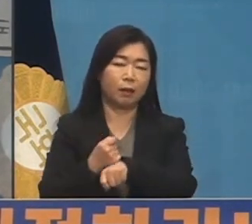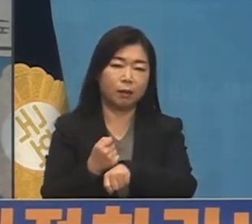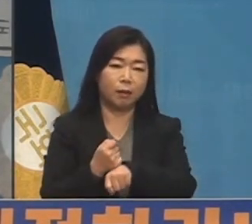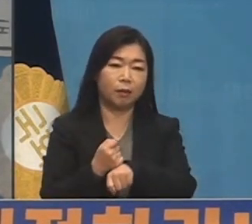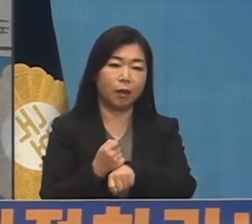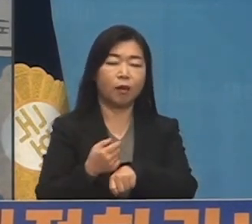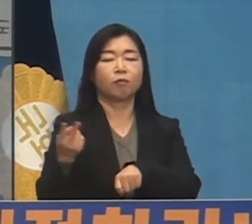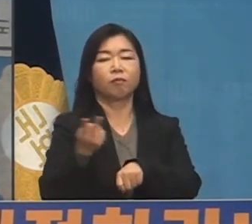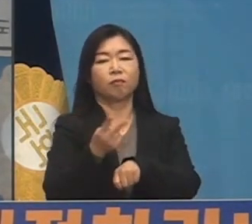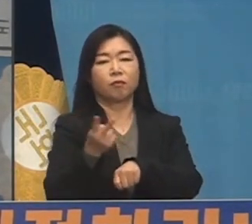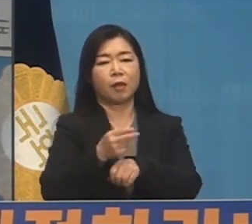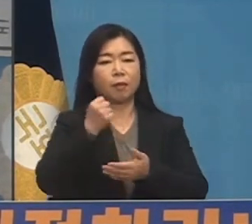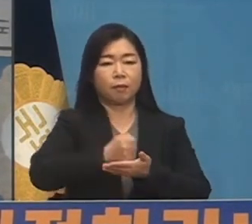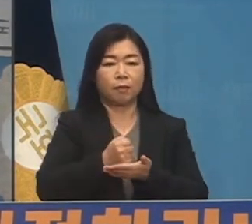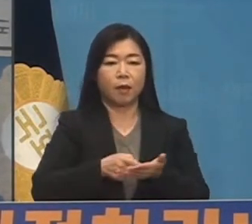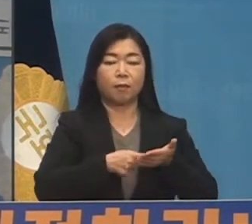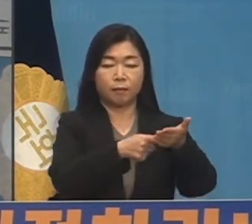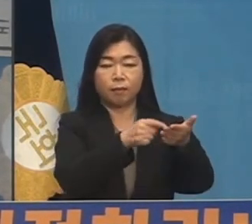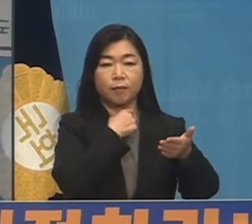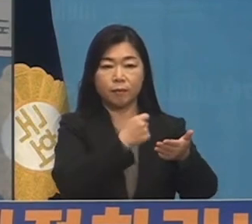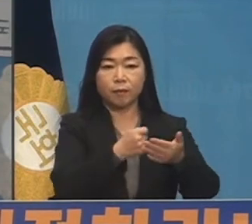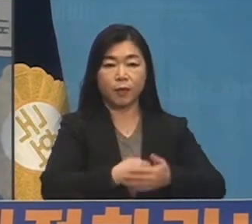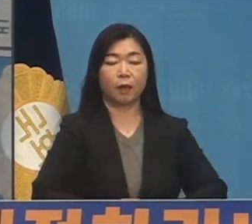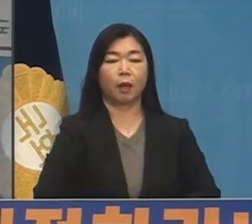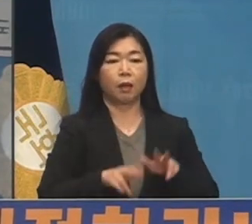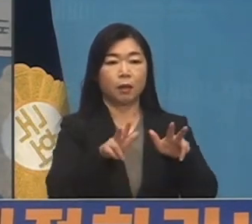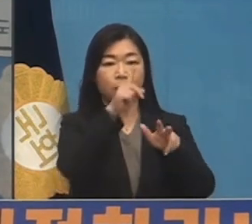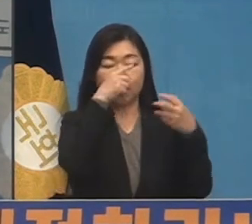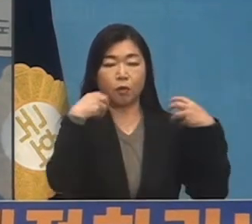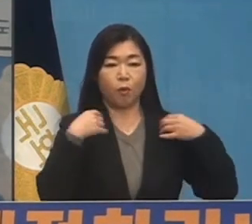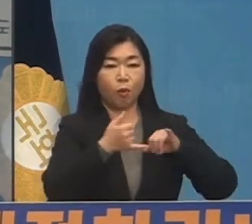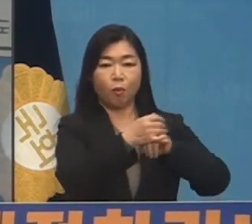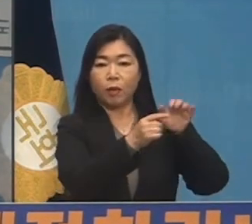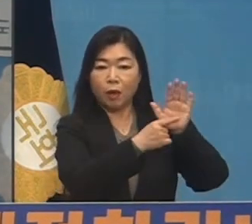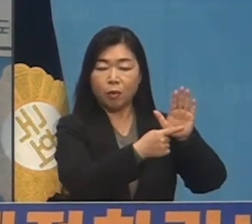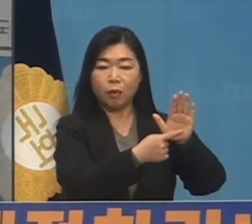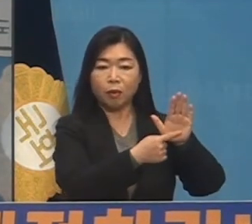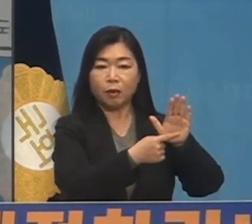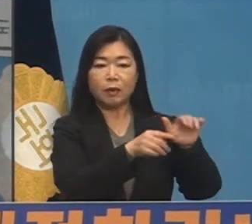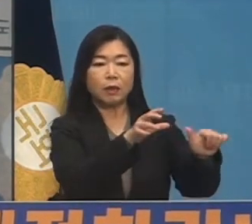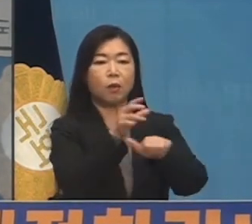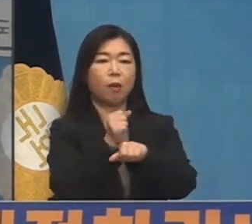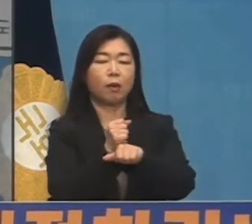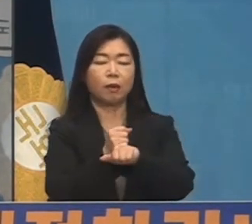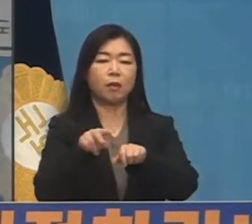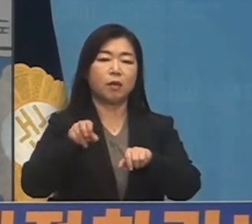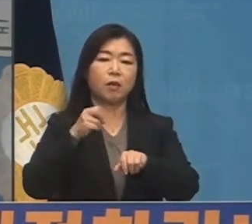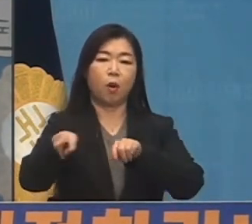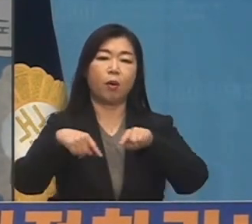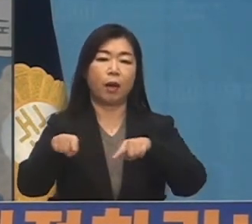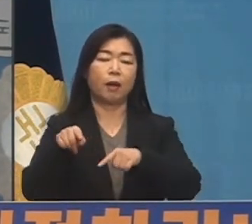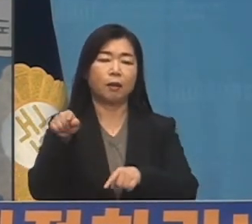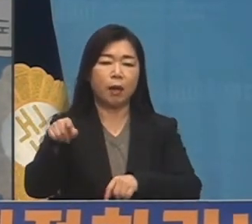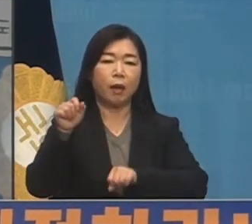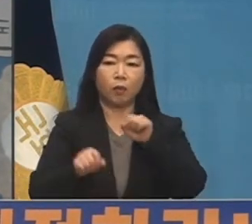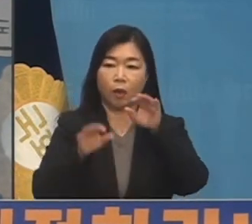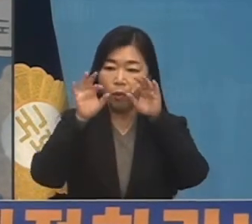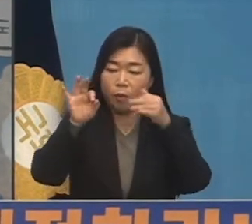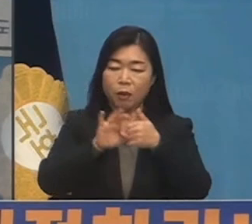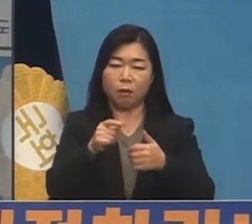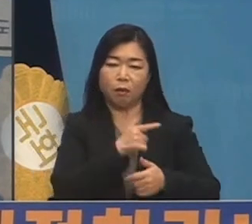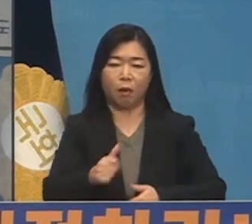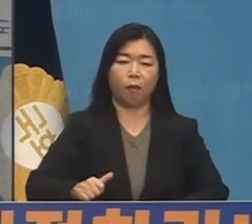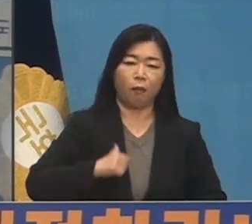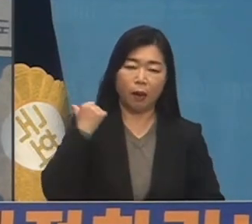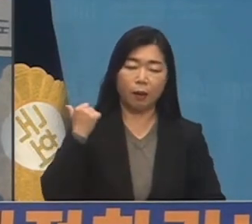제1야당 국민의힘을 규탄한다. 특히 현 정부의 공약을 들러리로 삼는 집권여당인 민주당의 행태에 대해